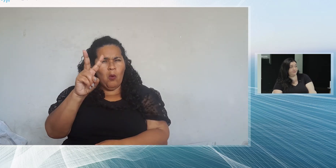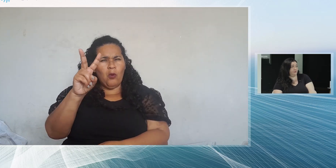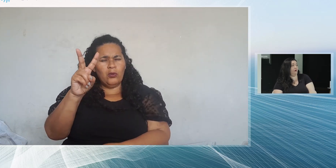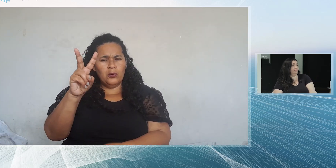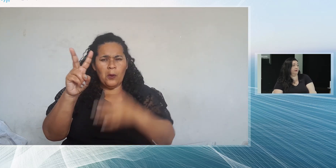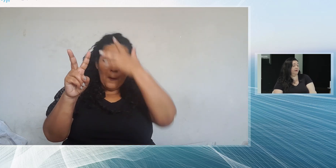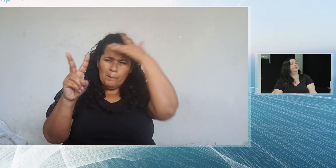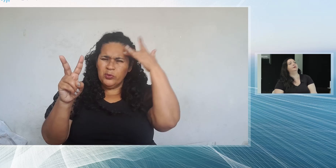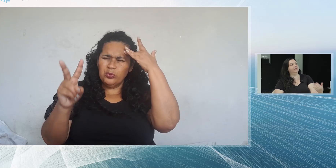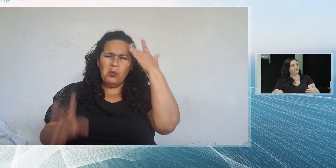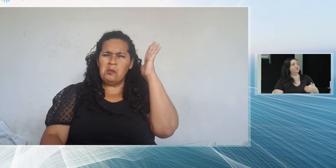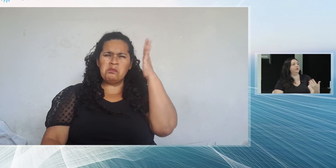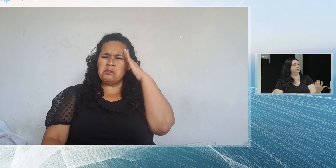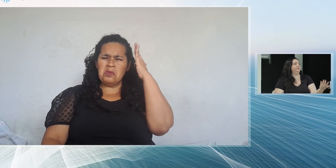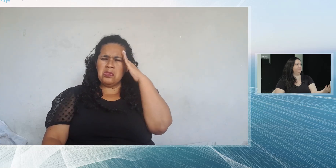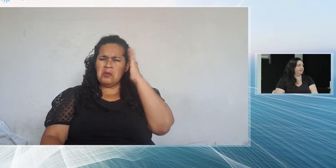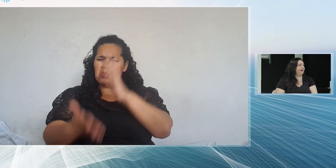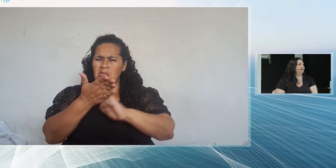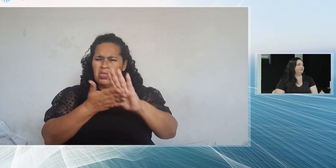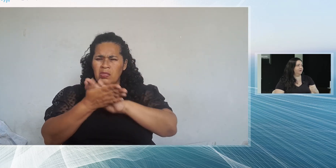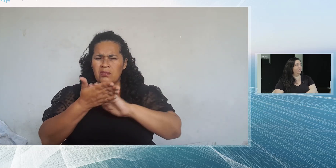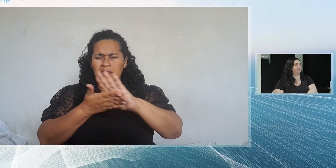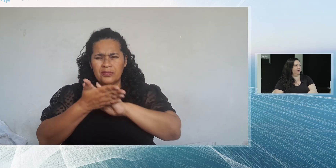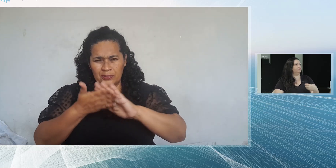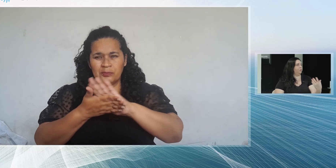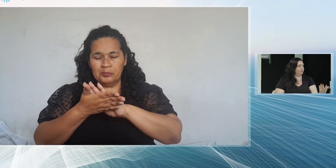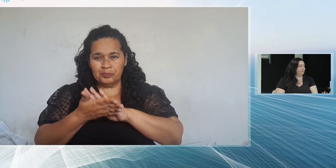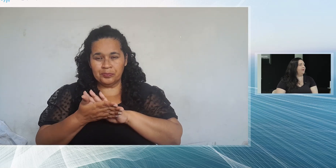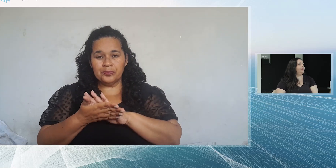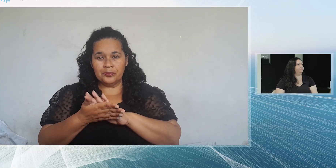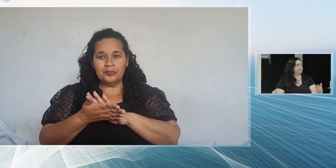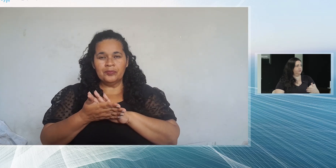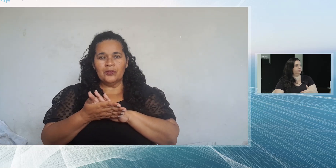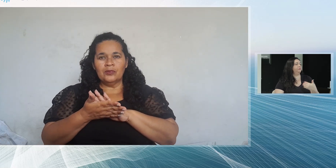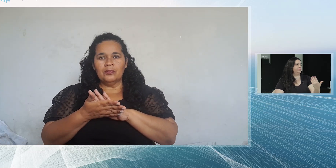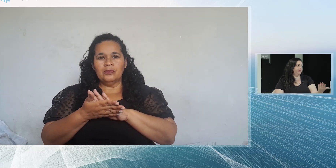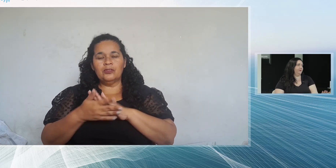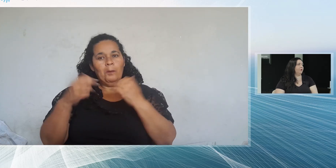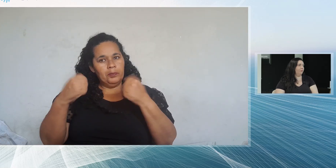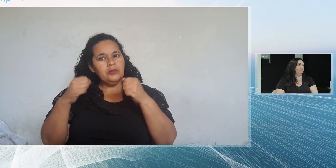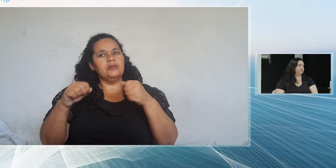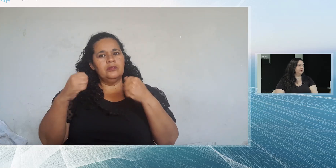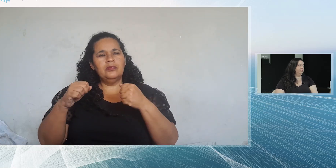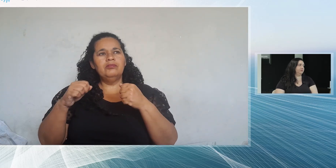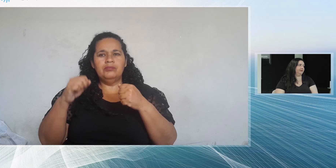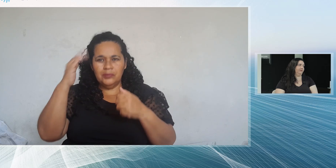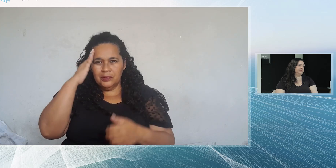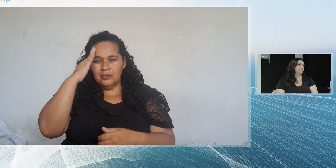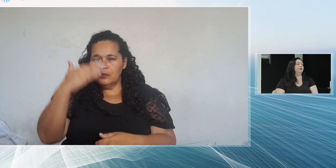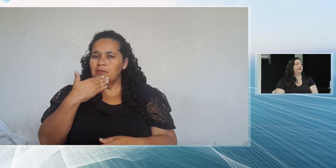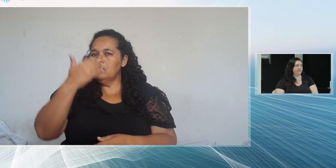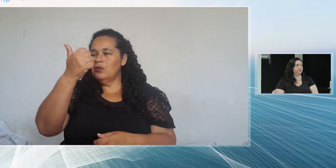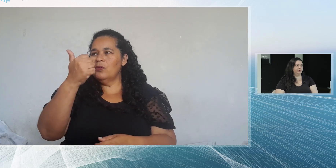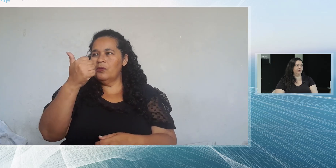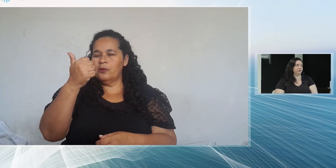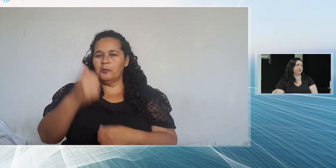Por ser psicóloga, também investigamos personalidade, né, alguns comportamentos, então tudo isso também é comum você encontrar na